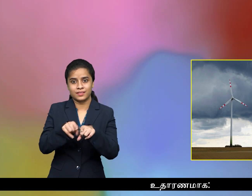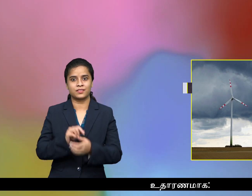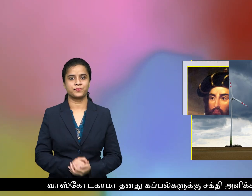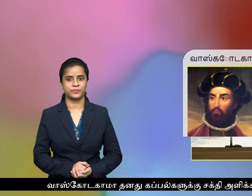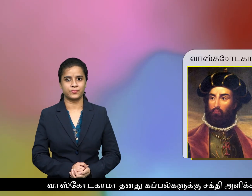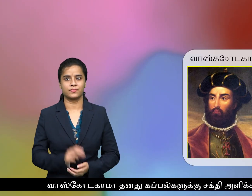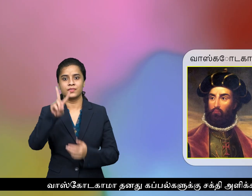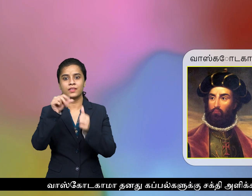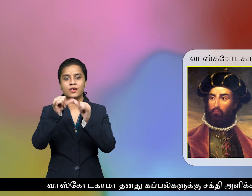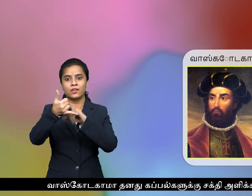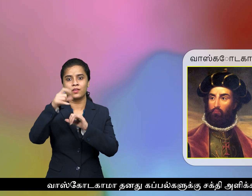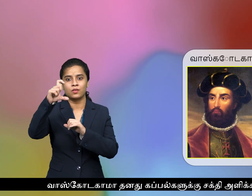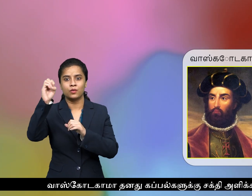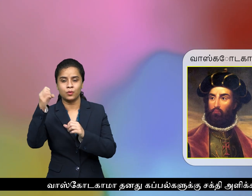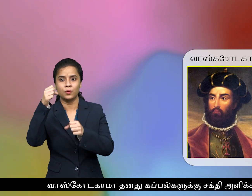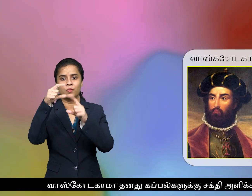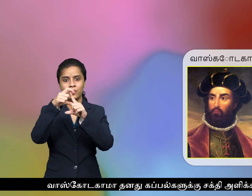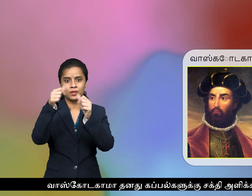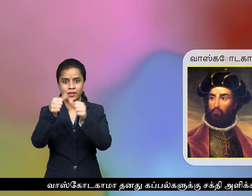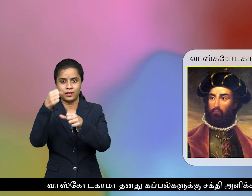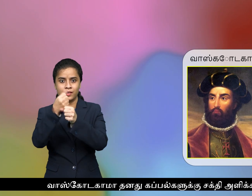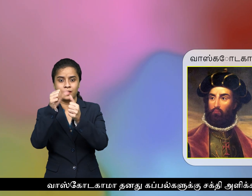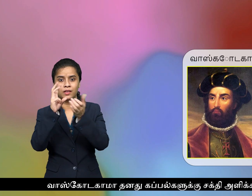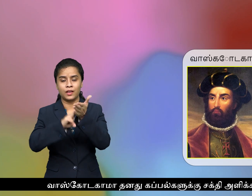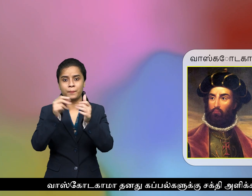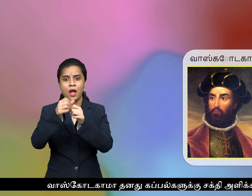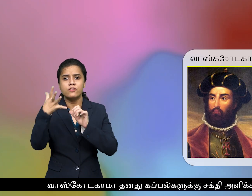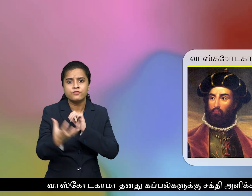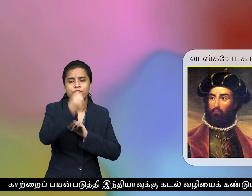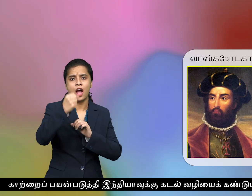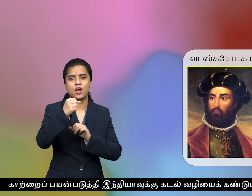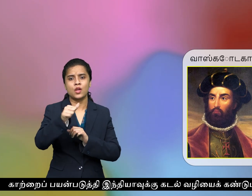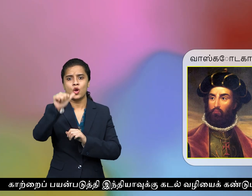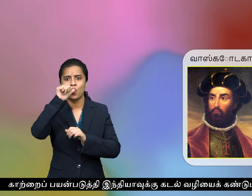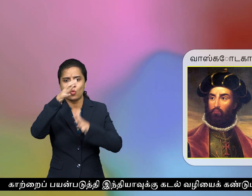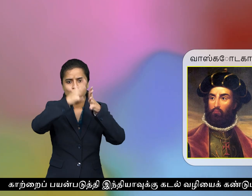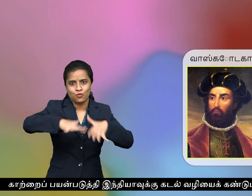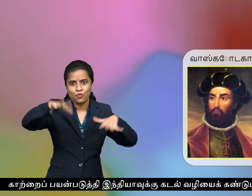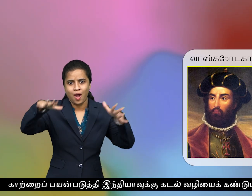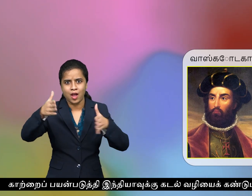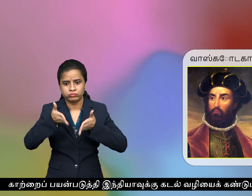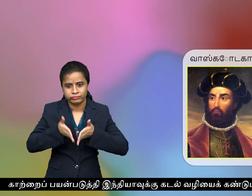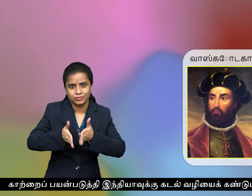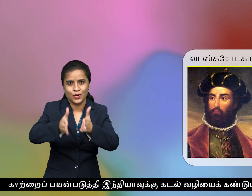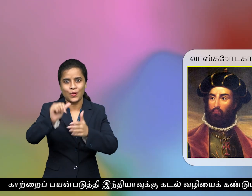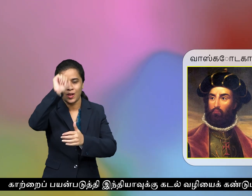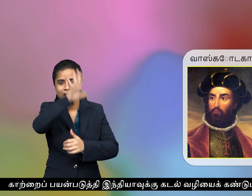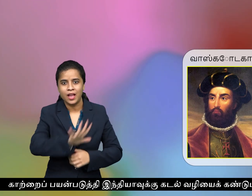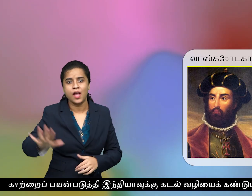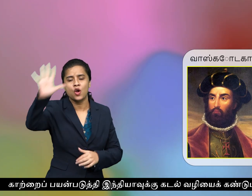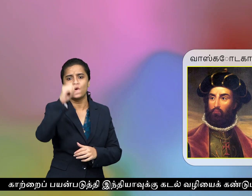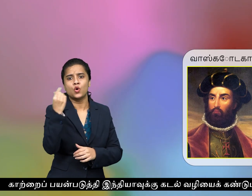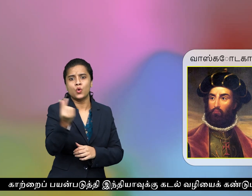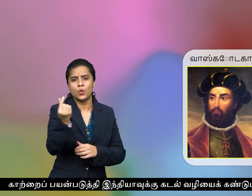உதாரணமாக, வாஸ்கோட காமா தனது கப்பல்களுக்கு சக்தி அளிக்க காற்றை பயன்படுத்தி இந்தியாவுக்கு